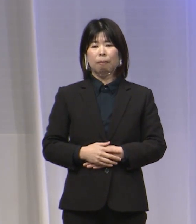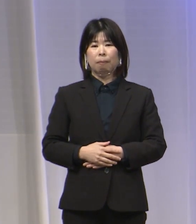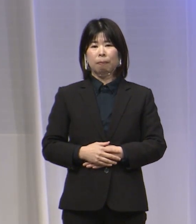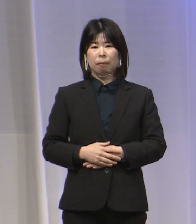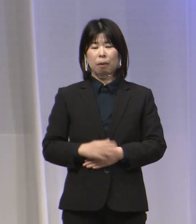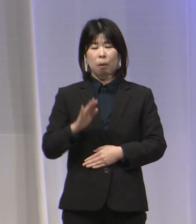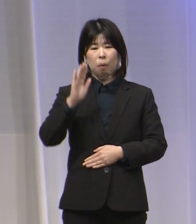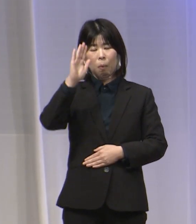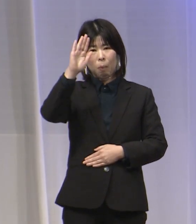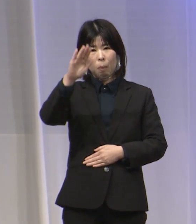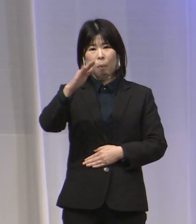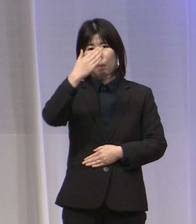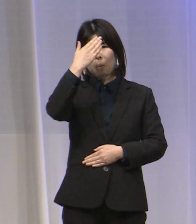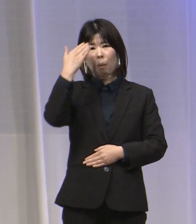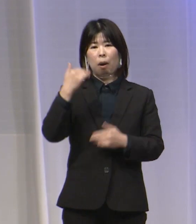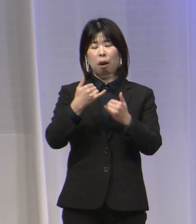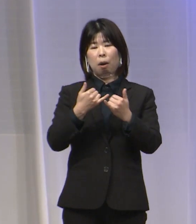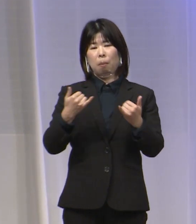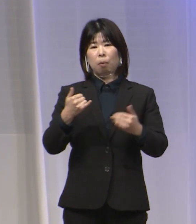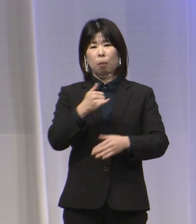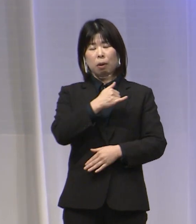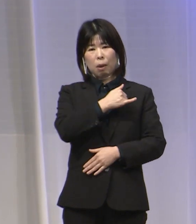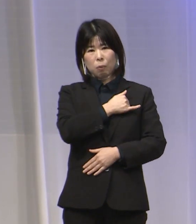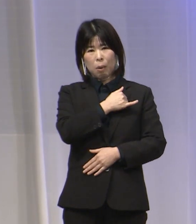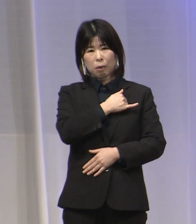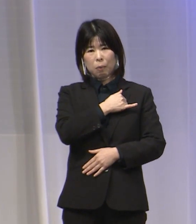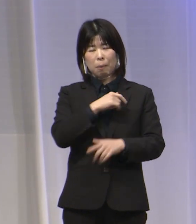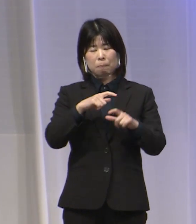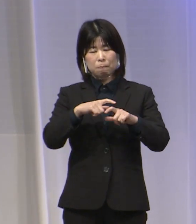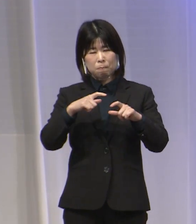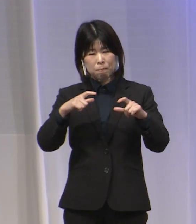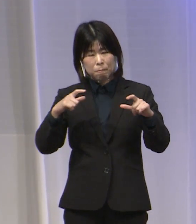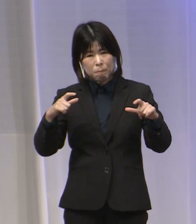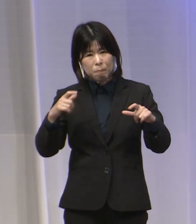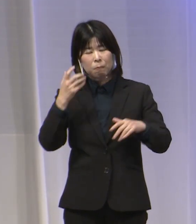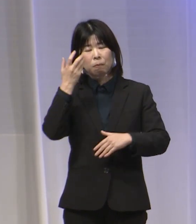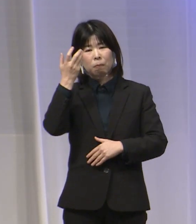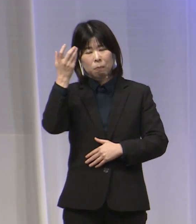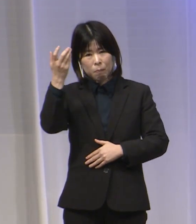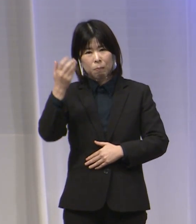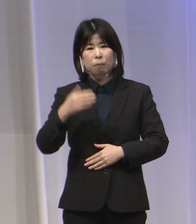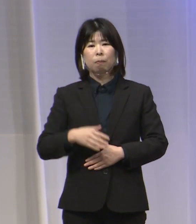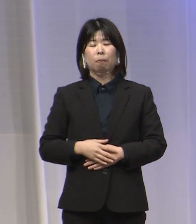今後若者の役割はますます大きくなっていきます